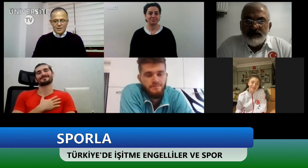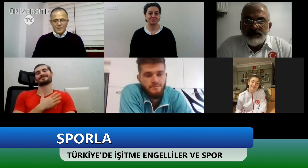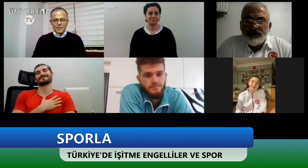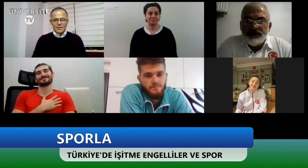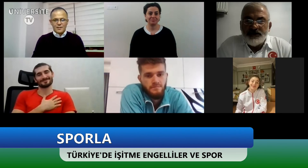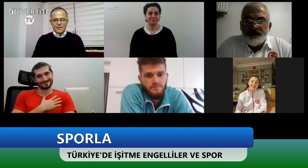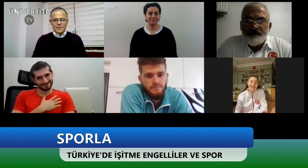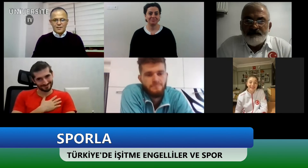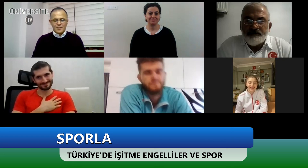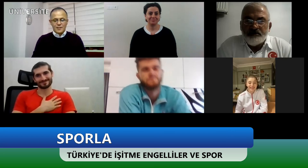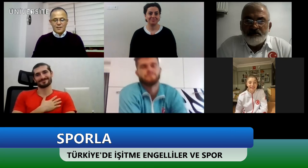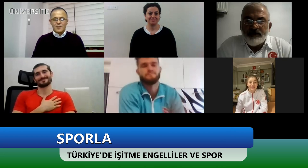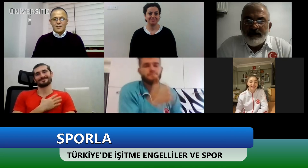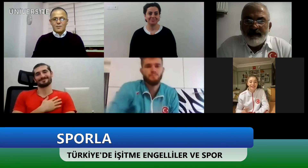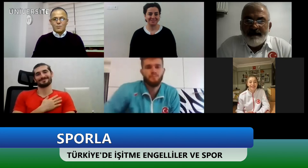Teşekkür ediyorum.